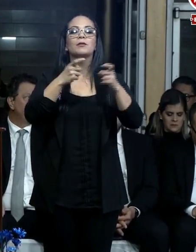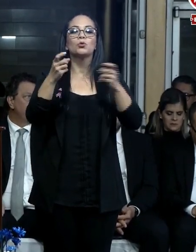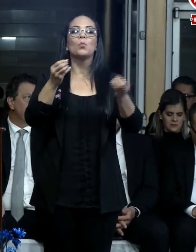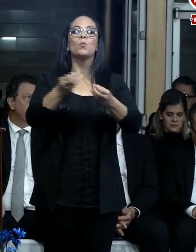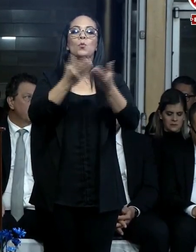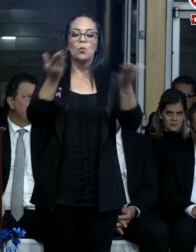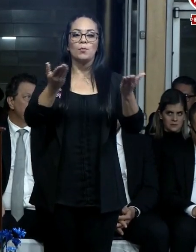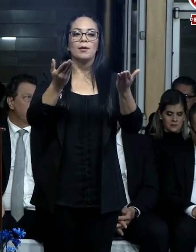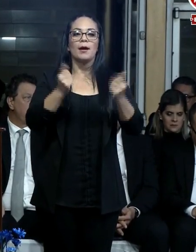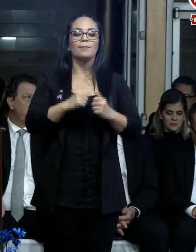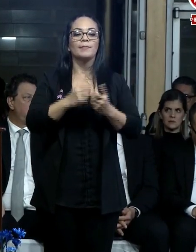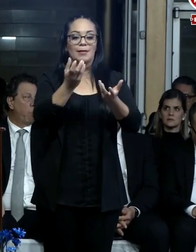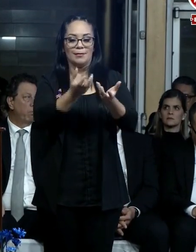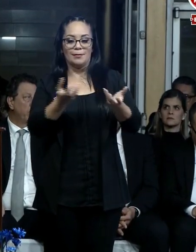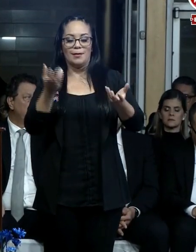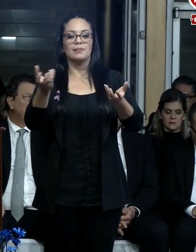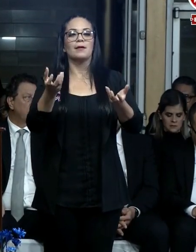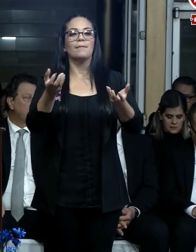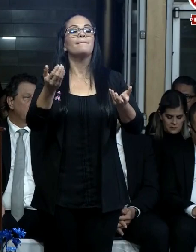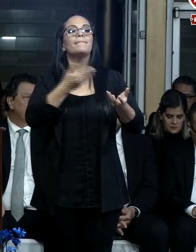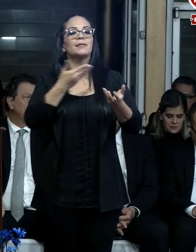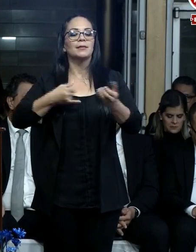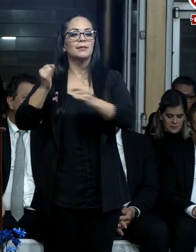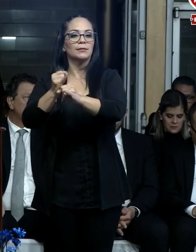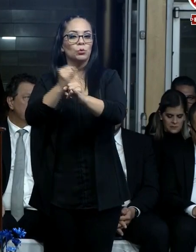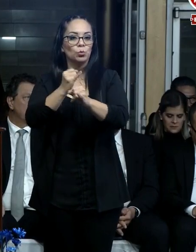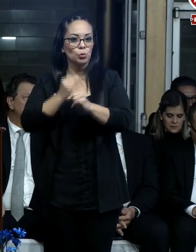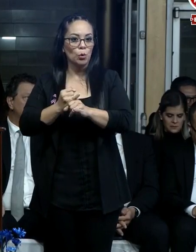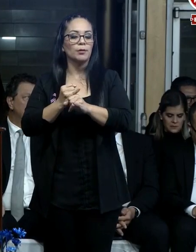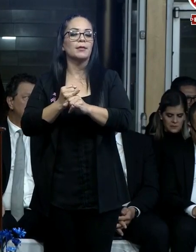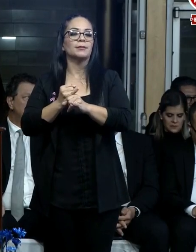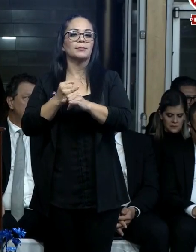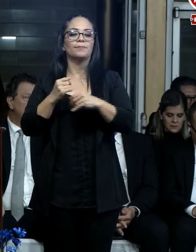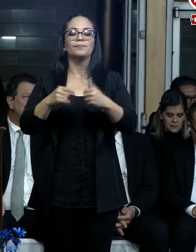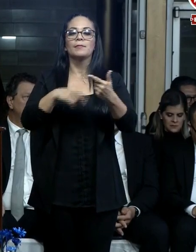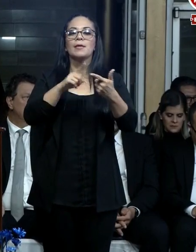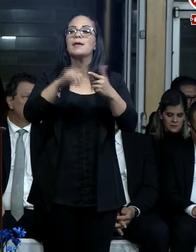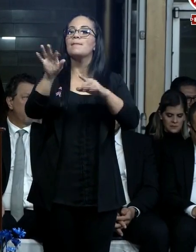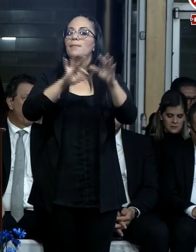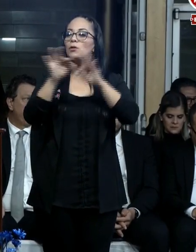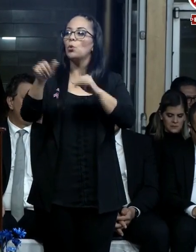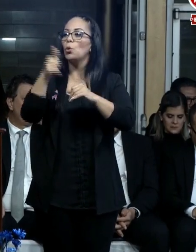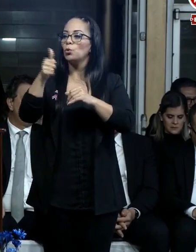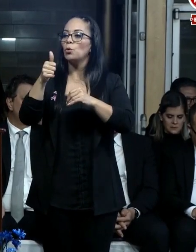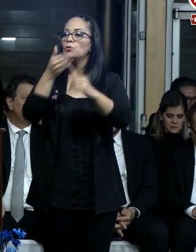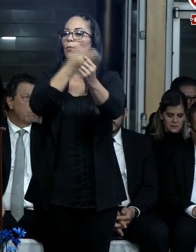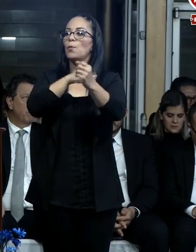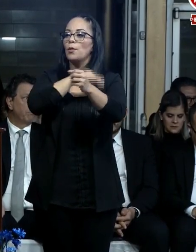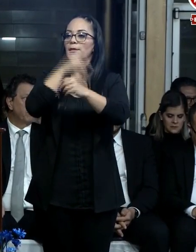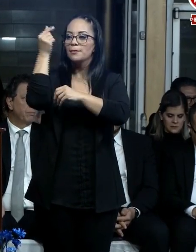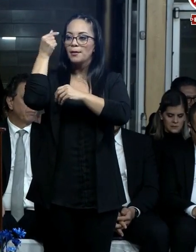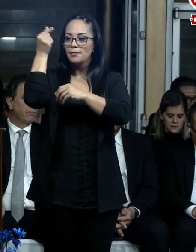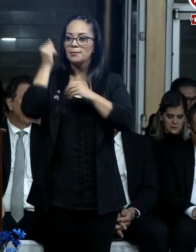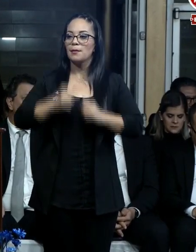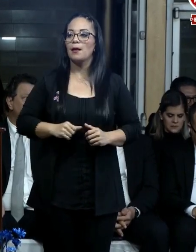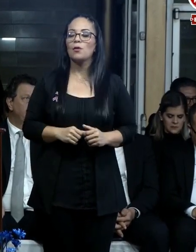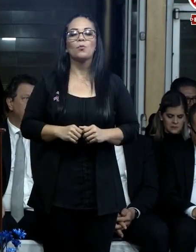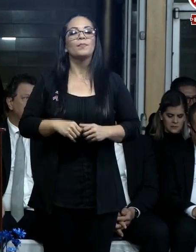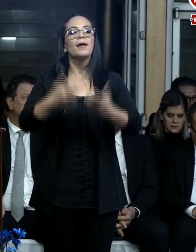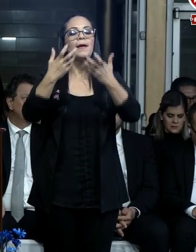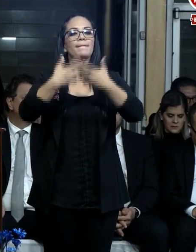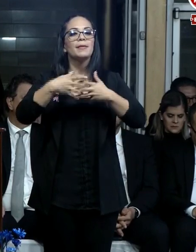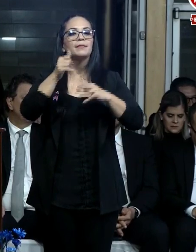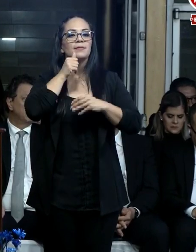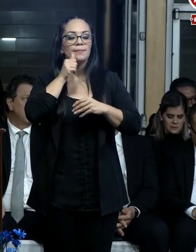pública descentralizada, presidentes ejecutivos, invito a los otros poderes del Estado, a las